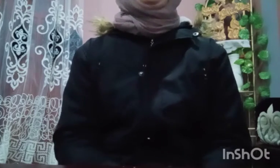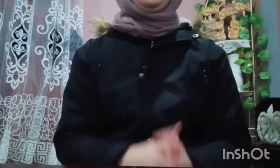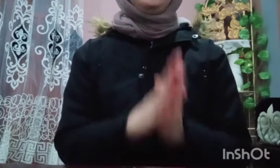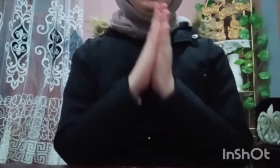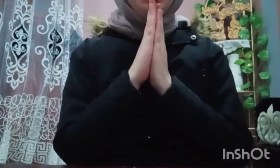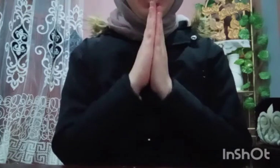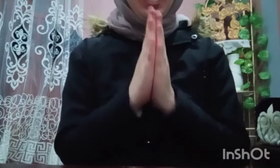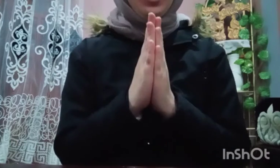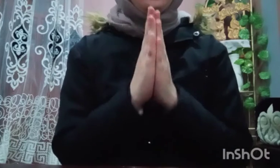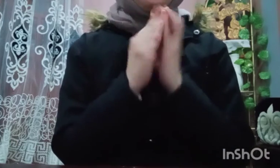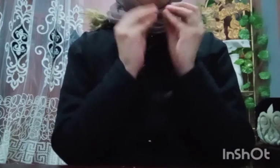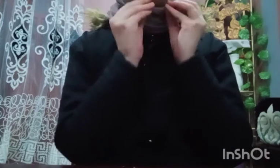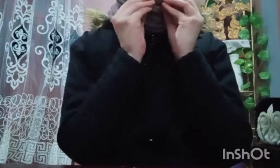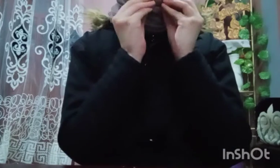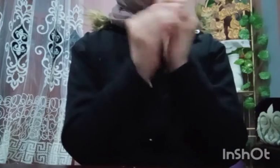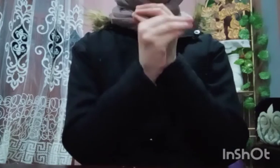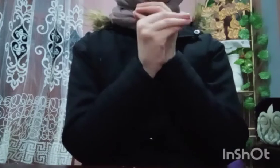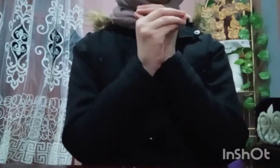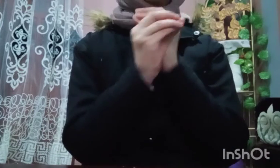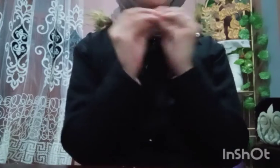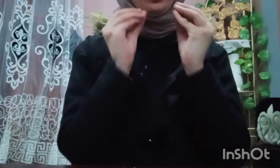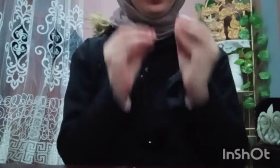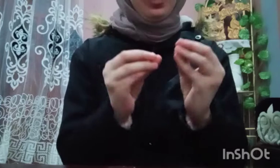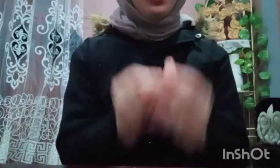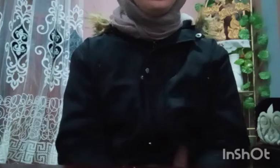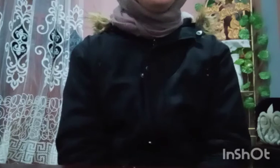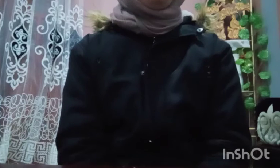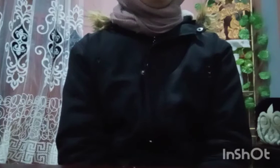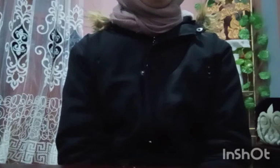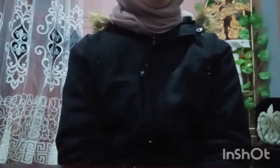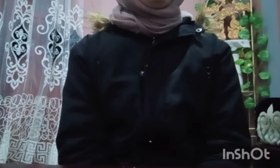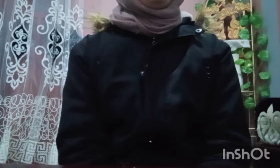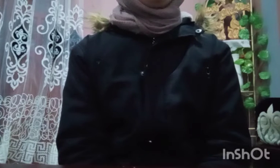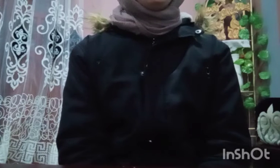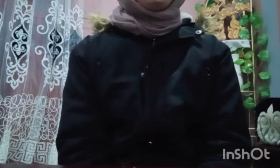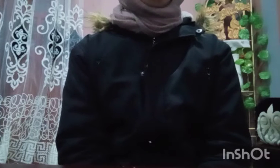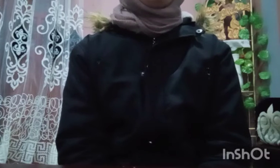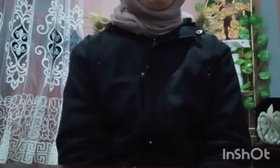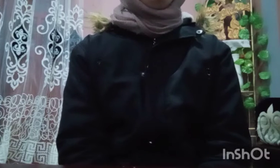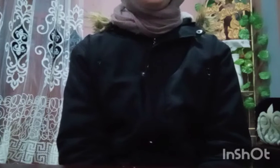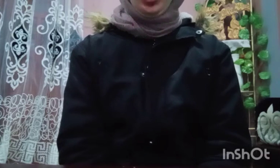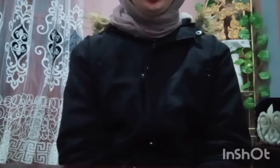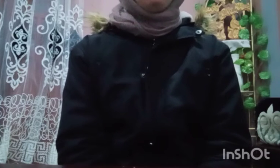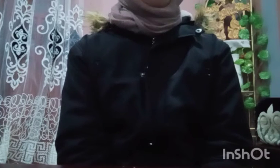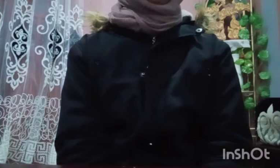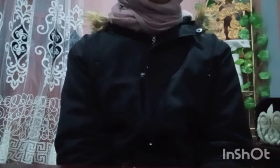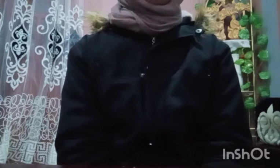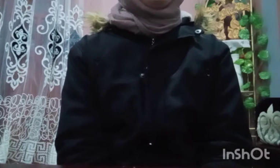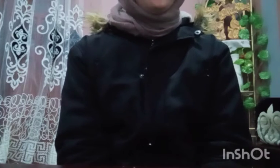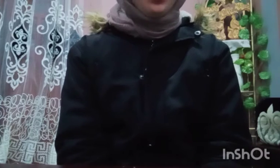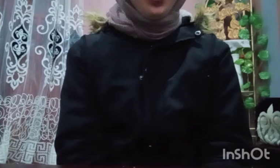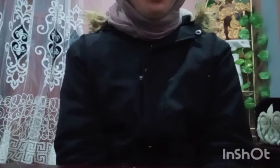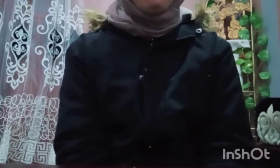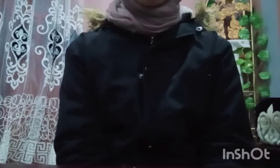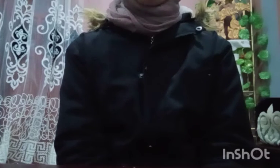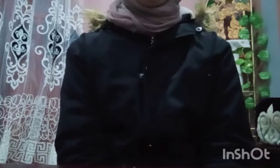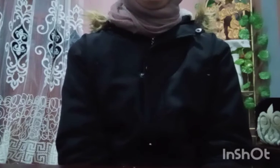تفتحت ليا ابواب وما شاء الله. كنقول لكم انه نجحت وبجداره، ماجوريت